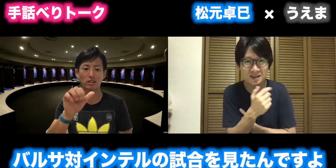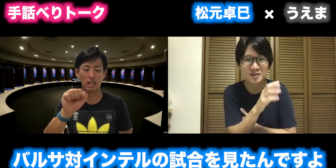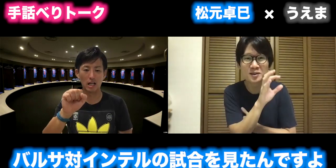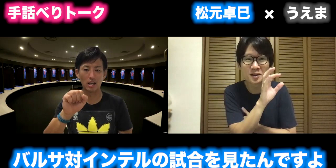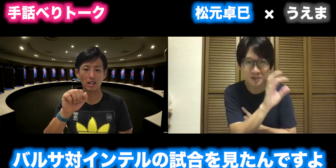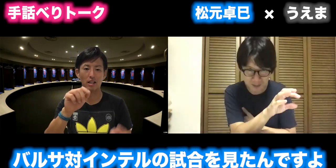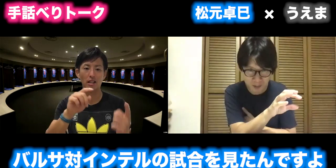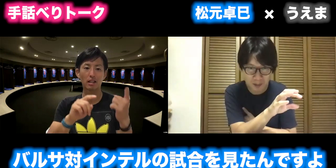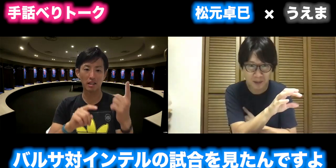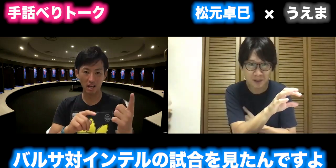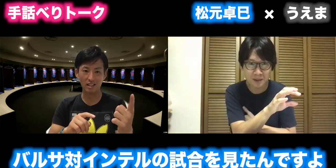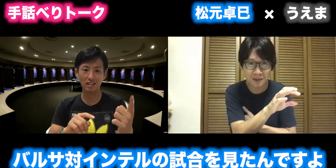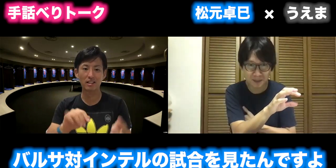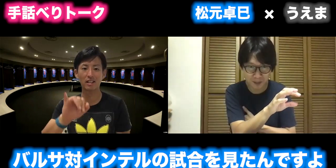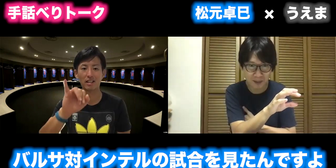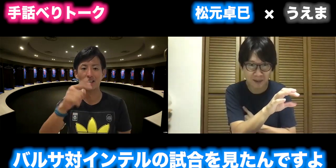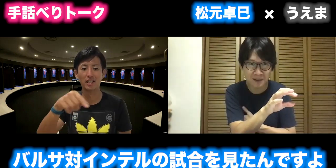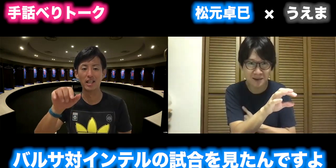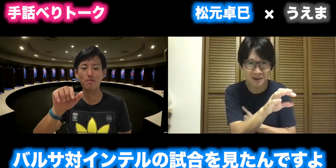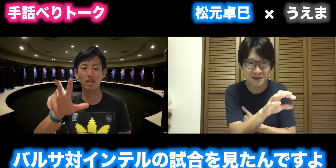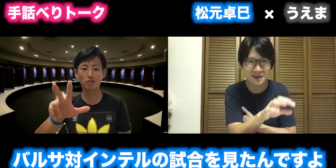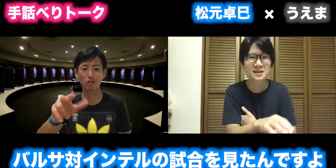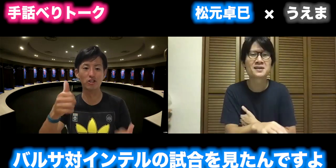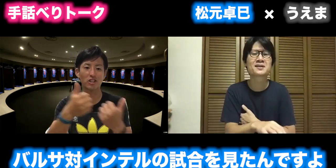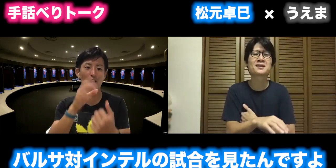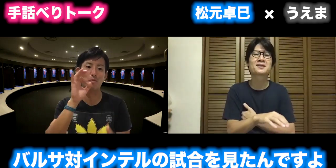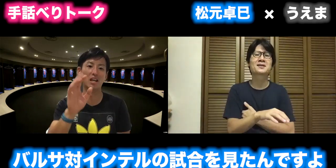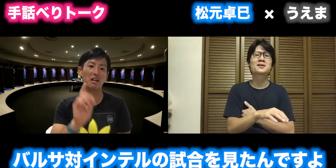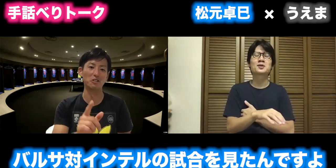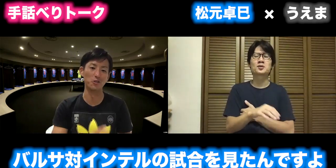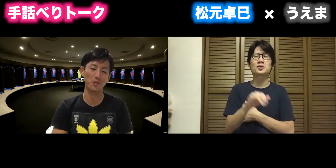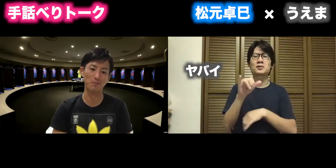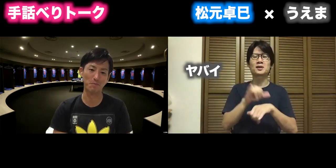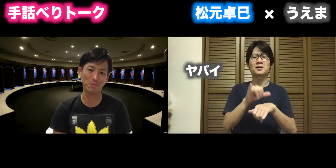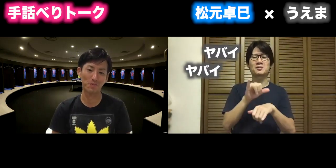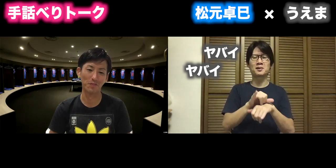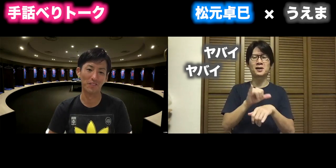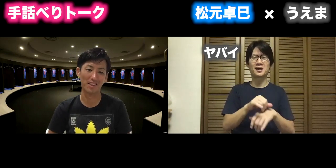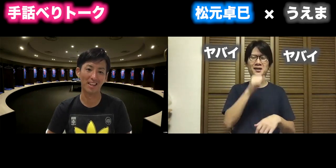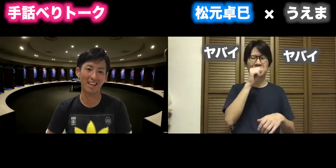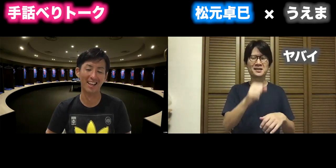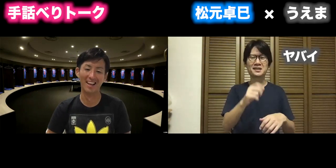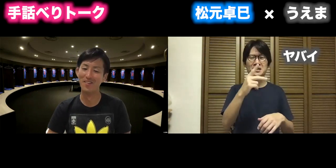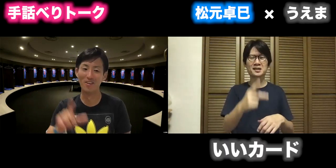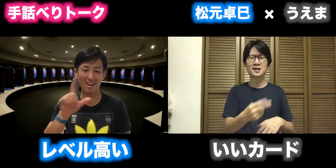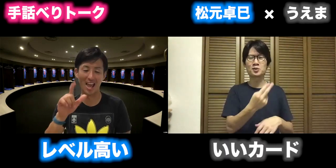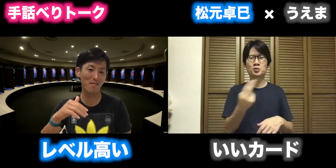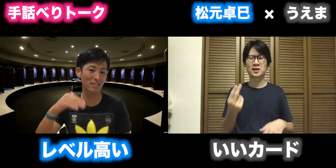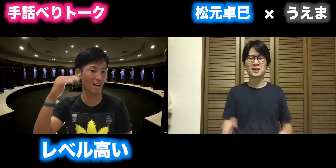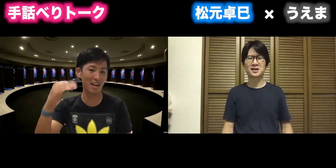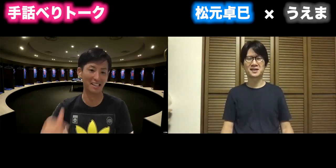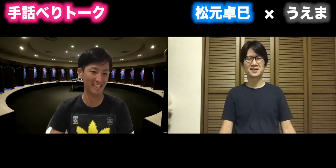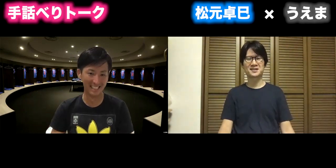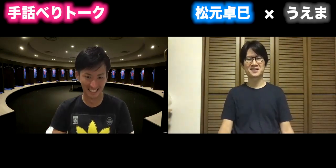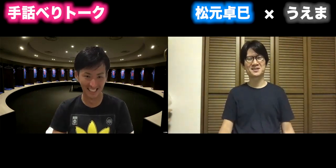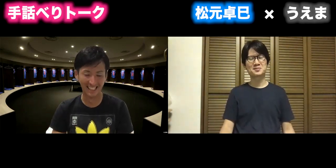バールさあタイを言ってるの試合を観たんですよ山々やらない飯野なレベル